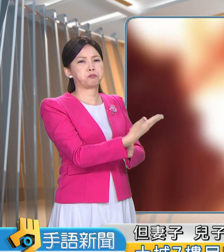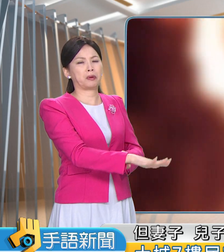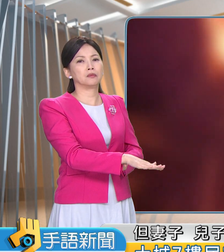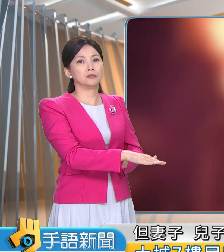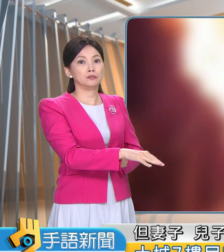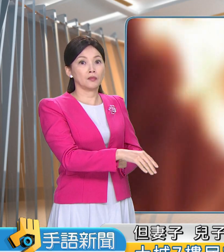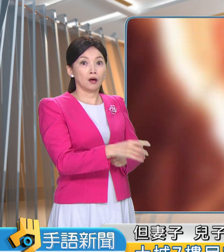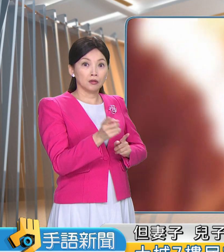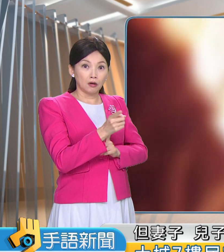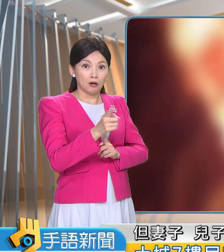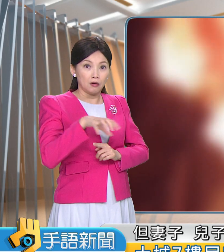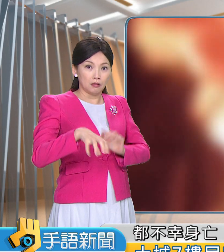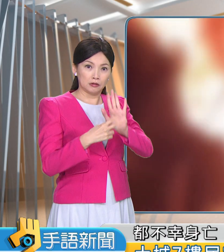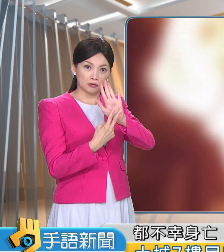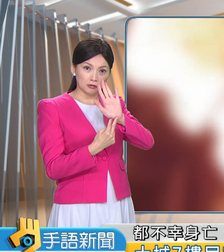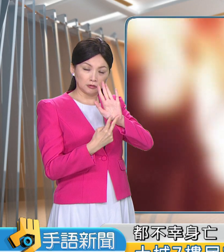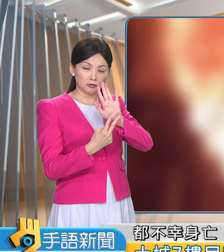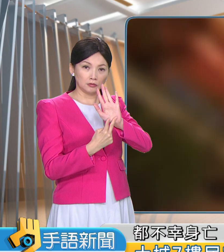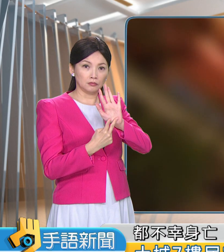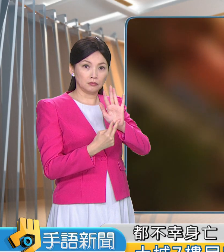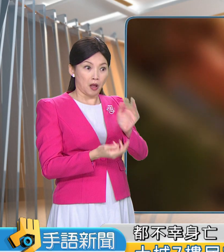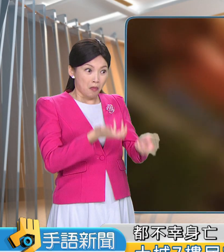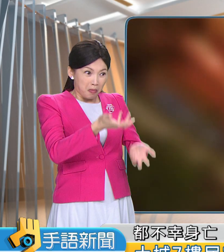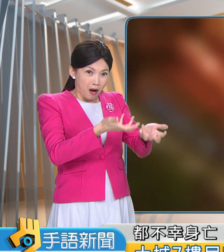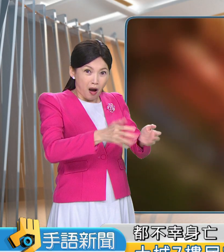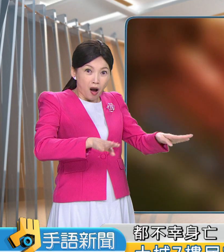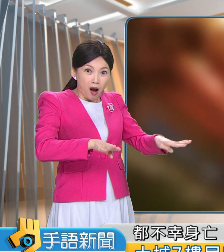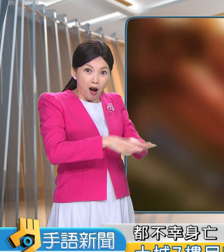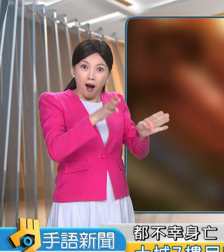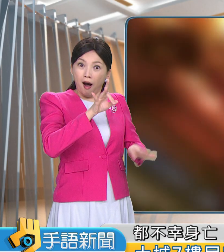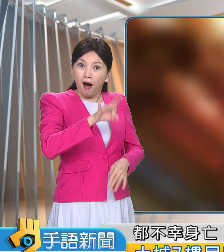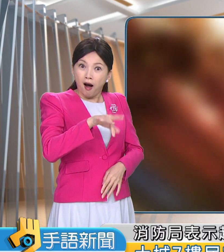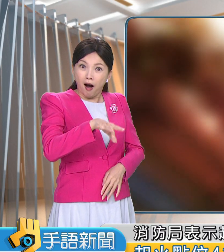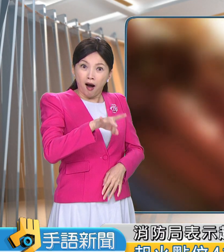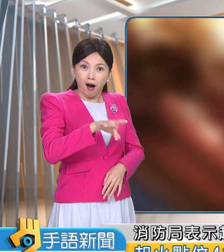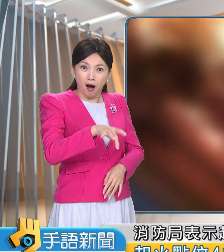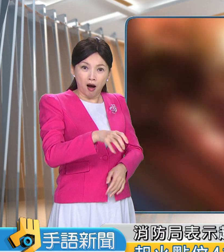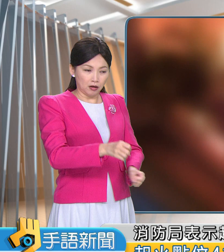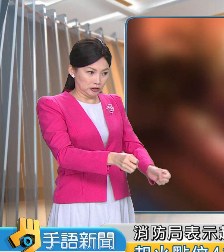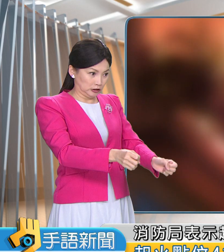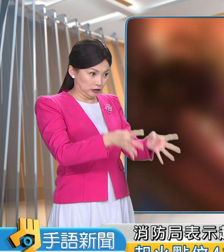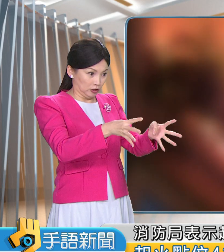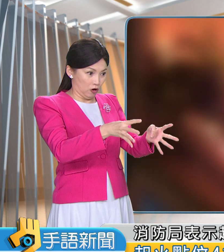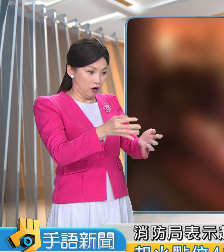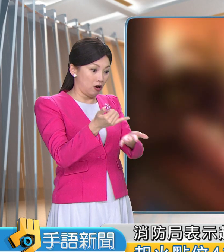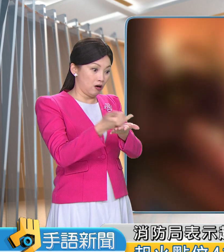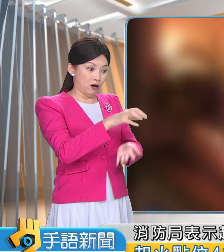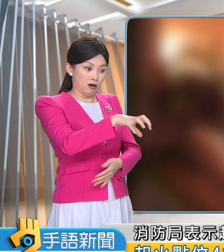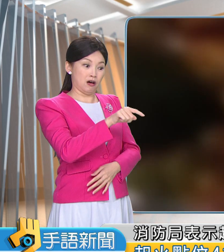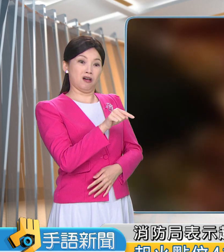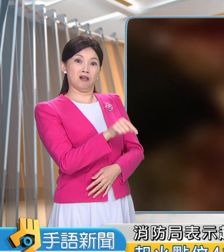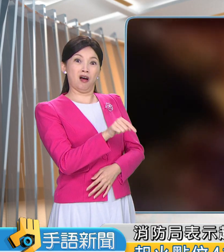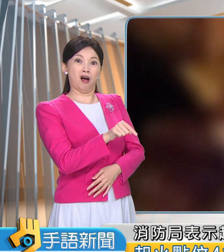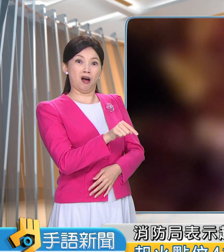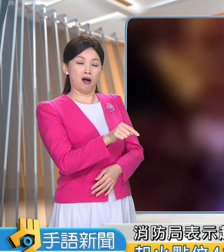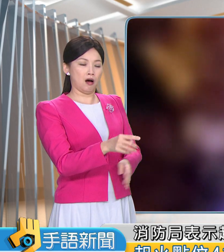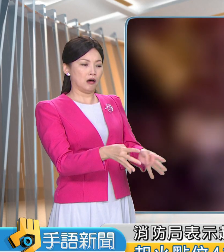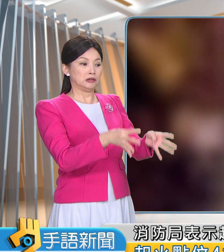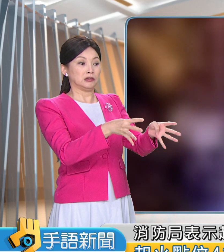女儿的男朋友都不幸身亡。消防局表示，起火点在四楼的客厅，